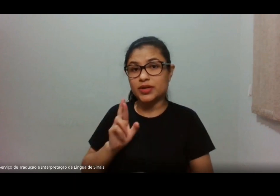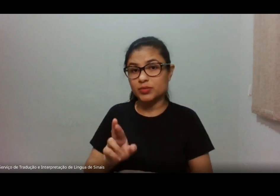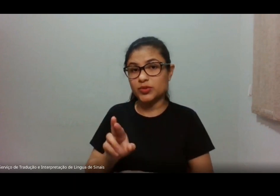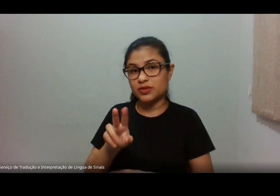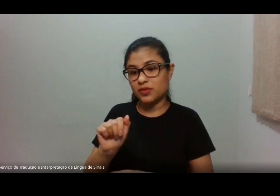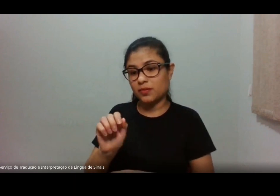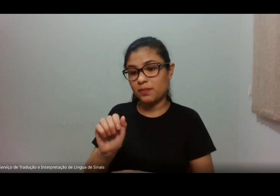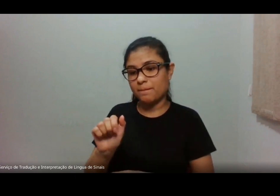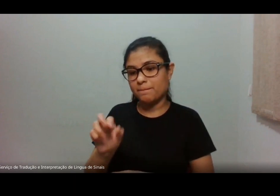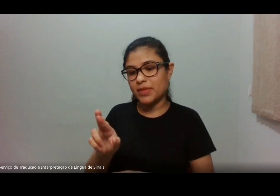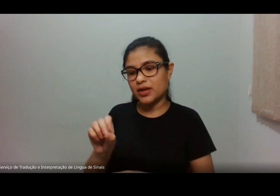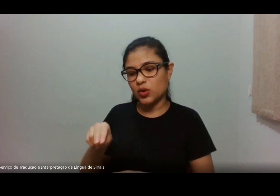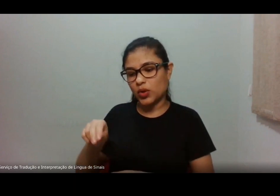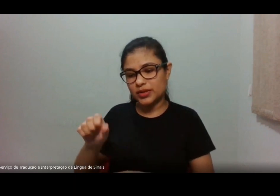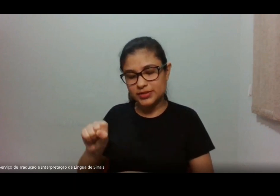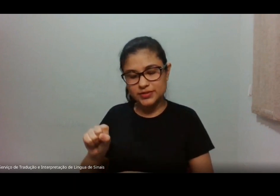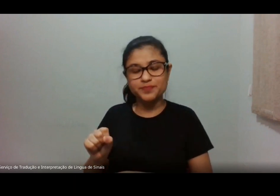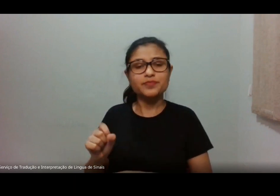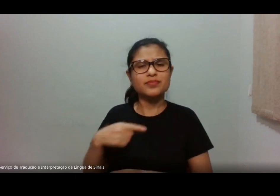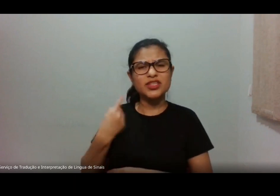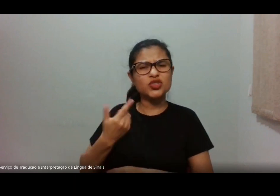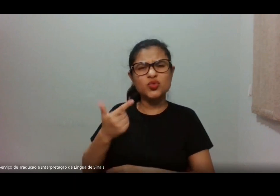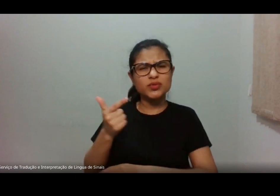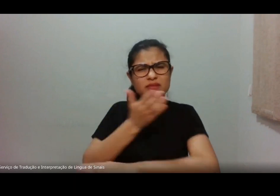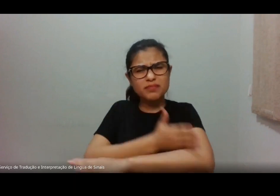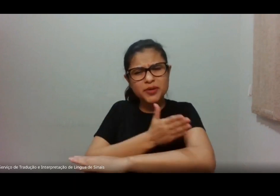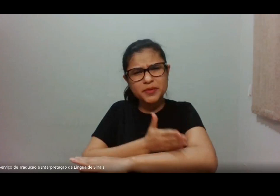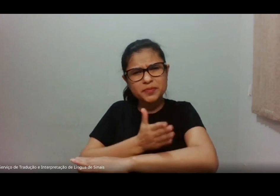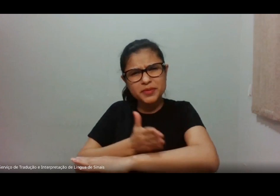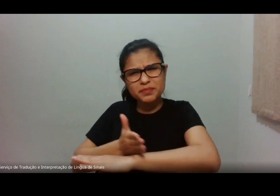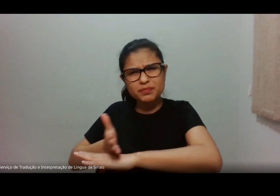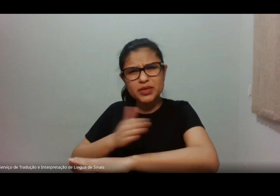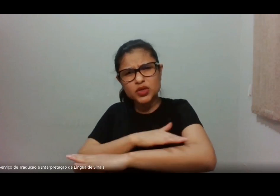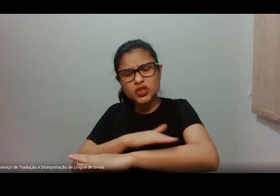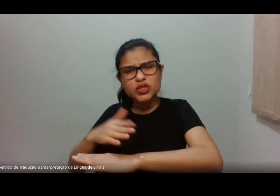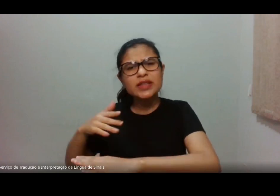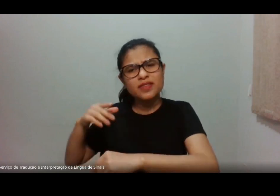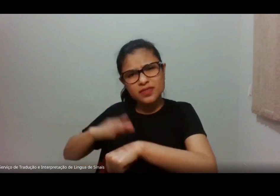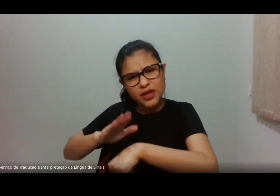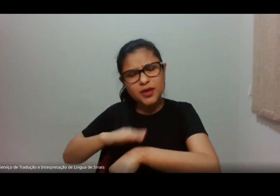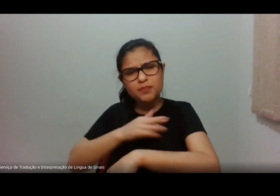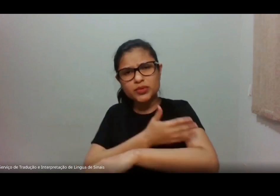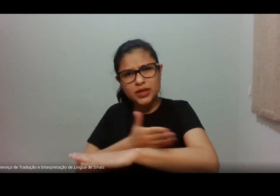de que a gente não tem essa perspectiva cronológica do que é a política linguística, do que são as políticas linguísticas,